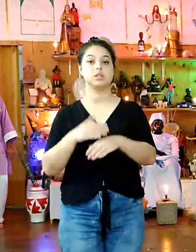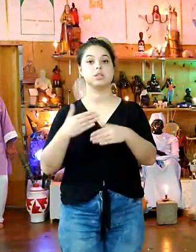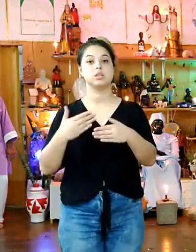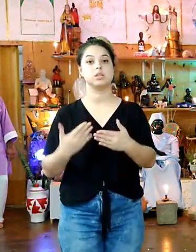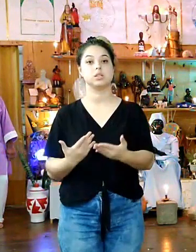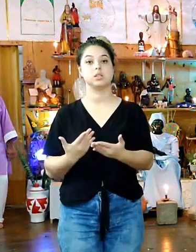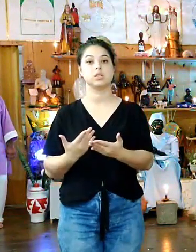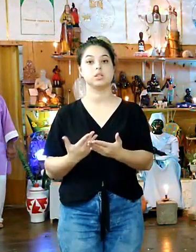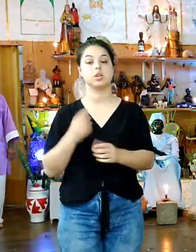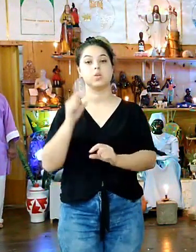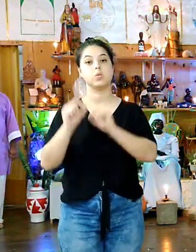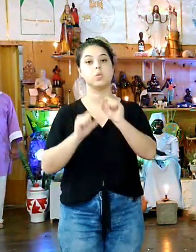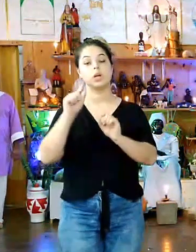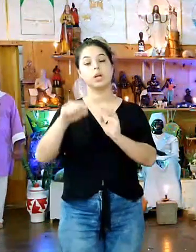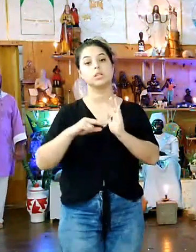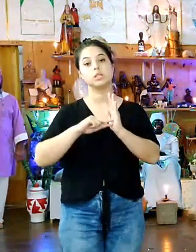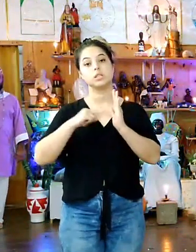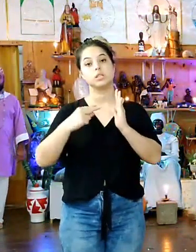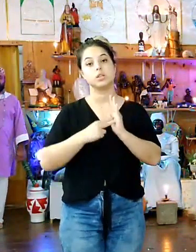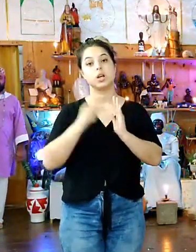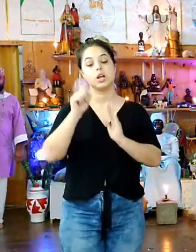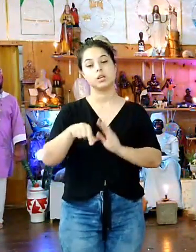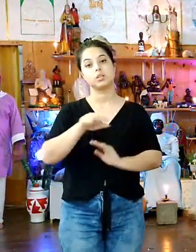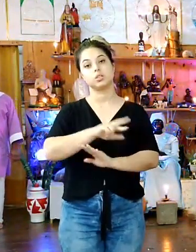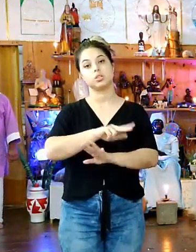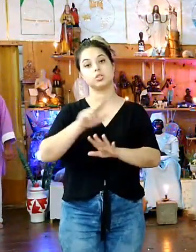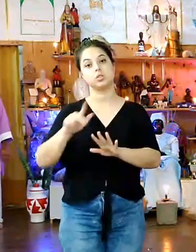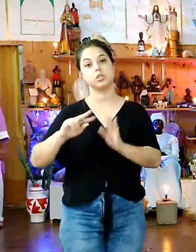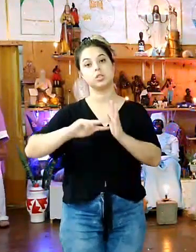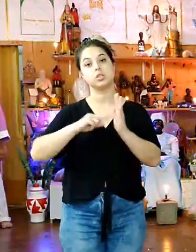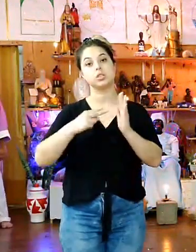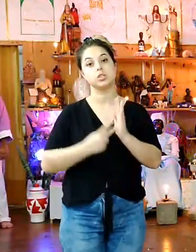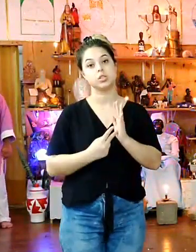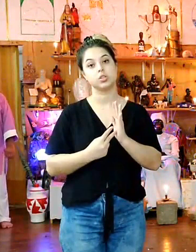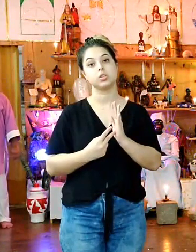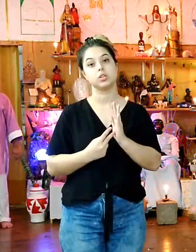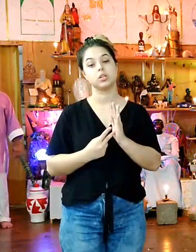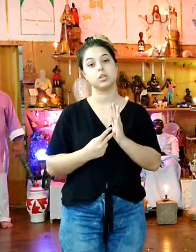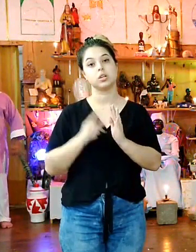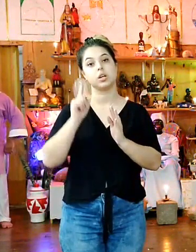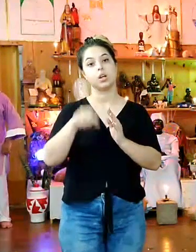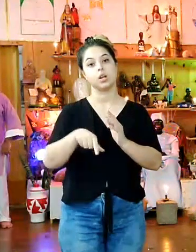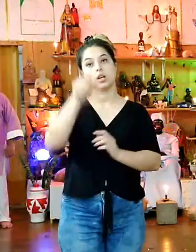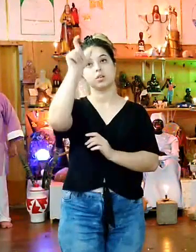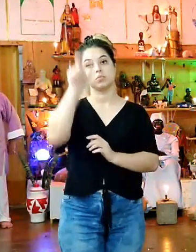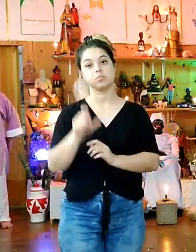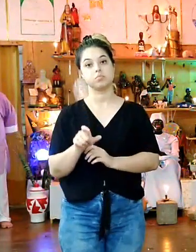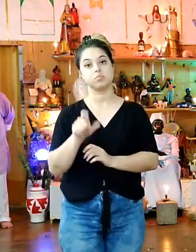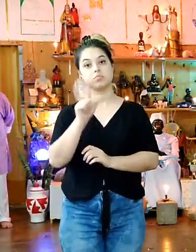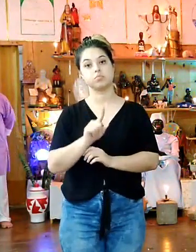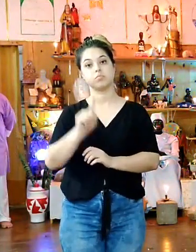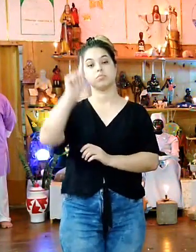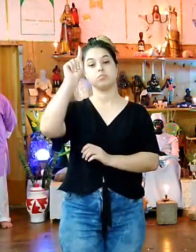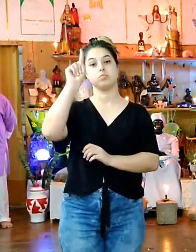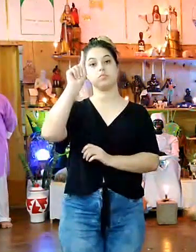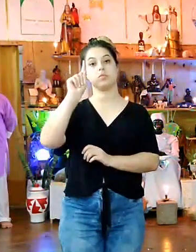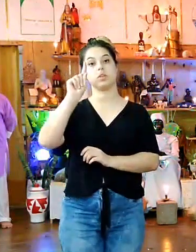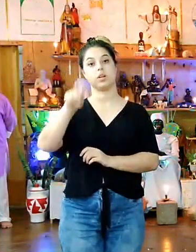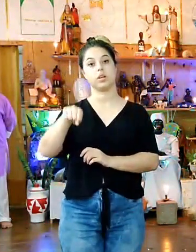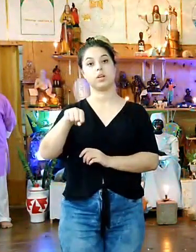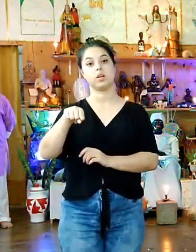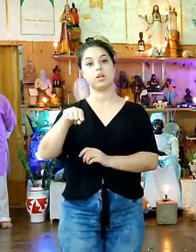Então, o que significa essa diversidade? Significa que a divindade, Deus,